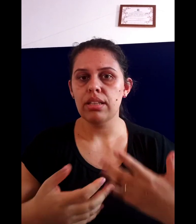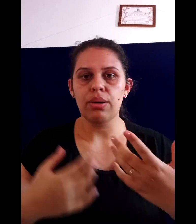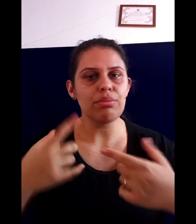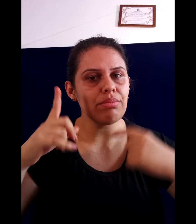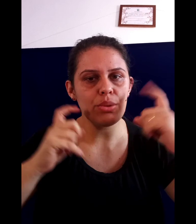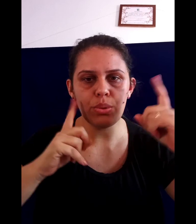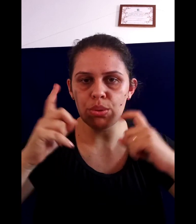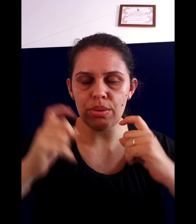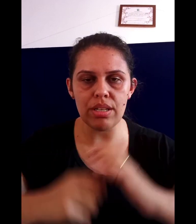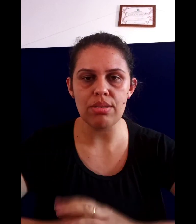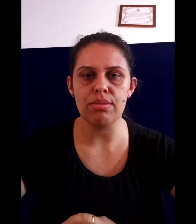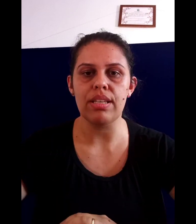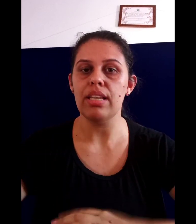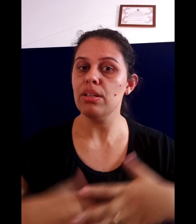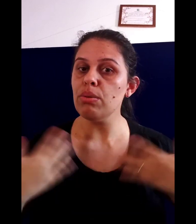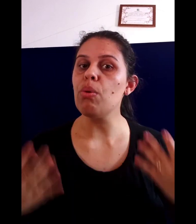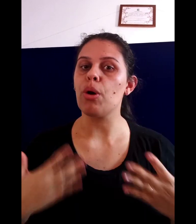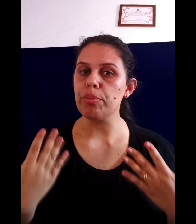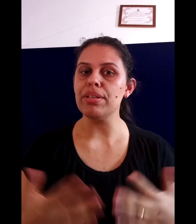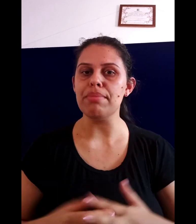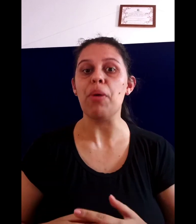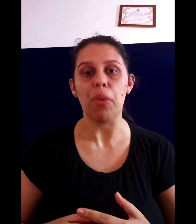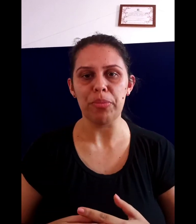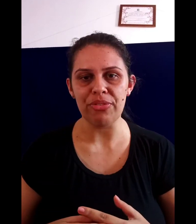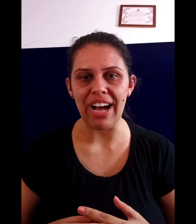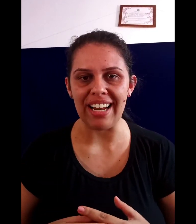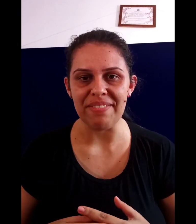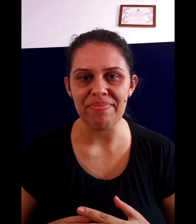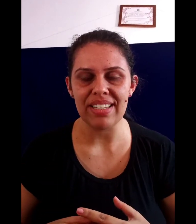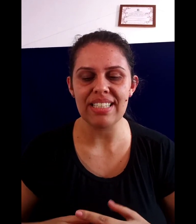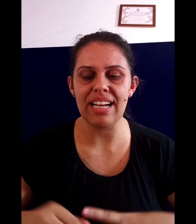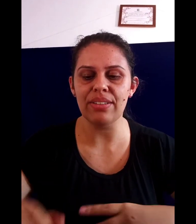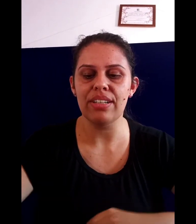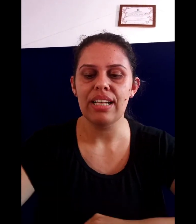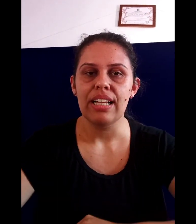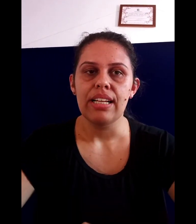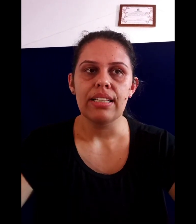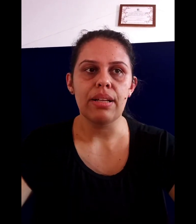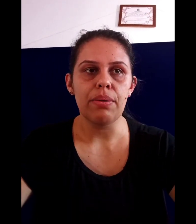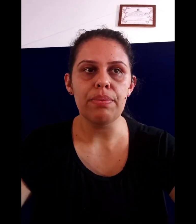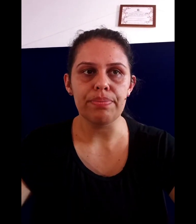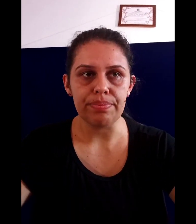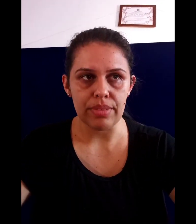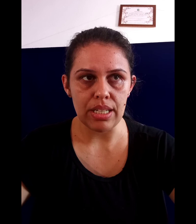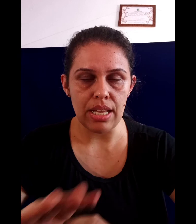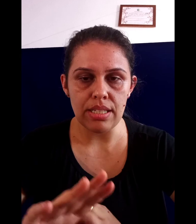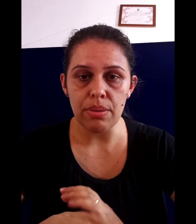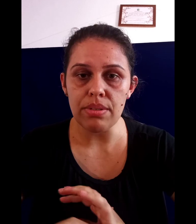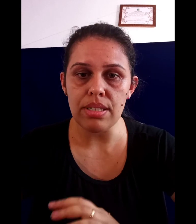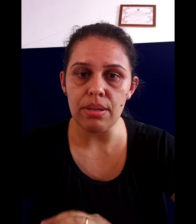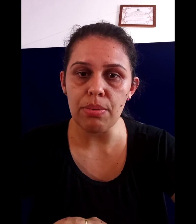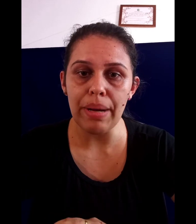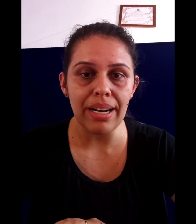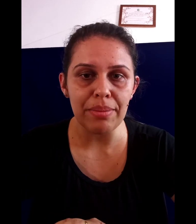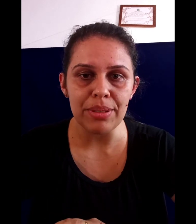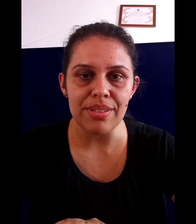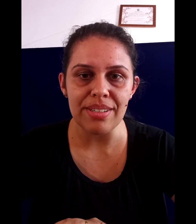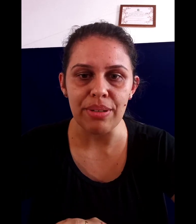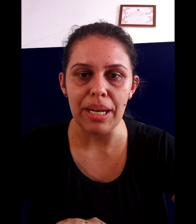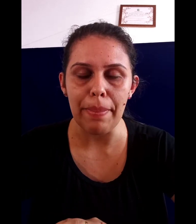Então, tudo isso. E no corpo também, o corpo fala, certo? Então, esses são os 5 parâmetros que eu queria passar